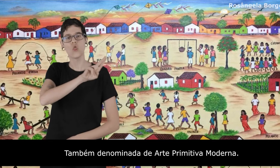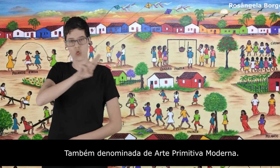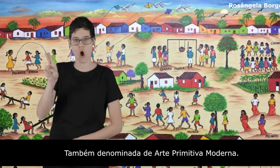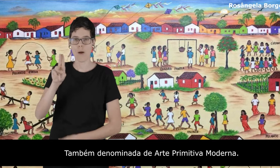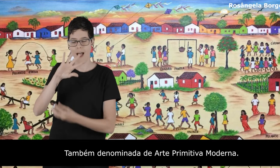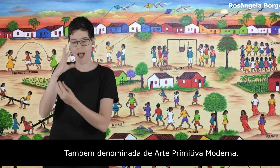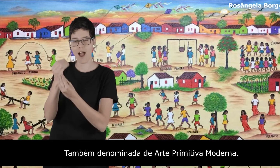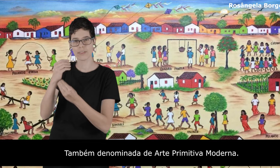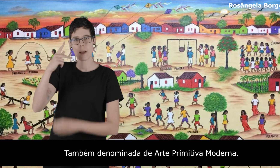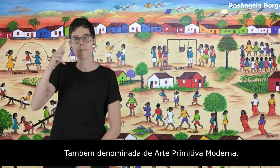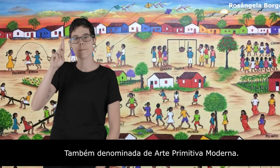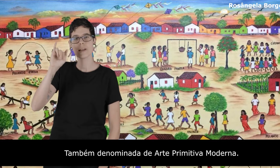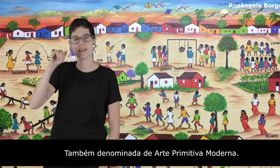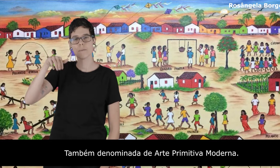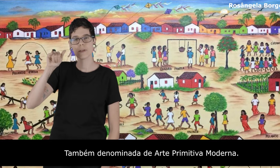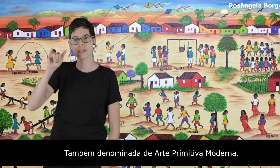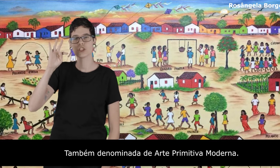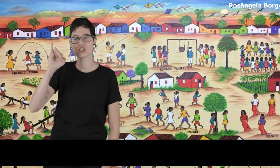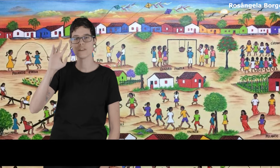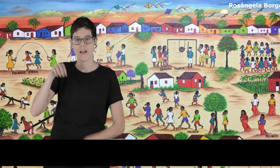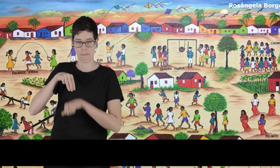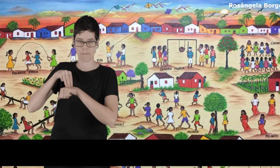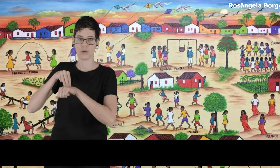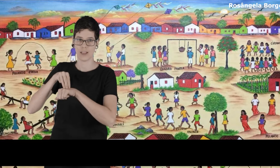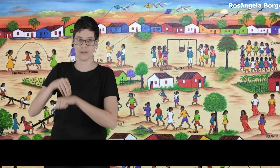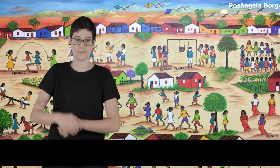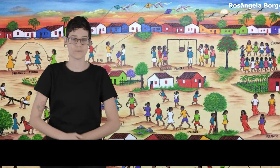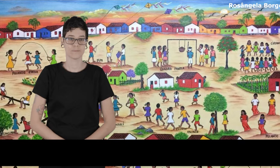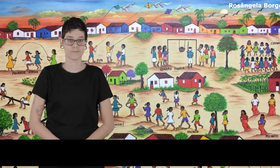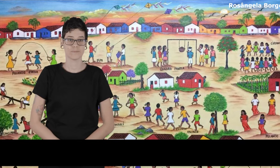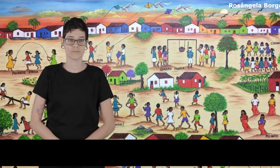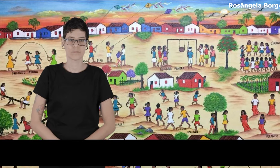Também denominada de arte primitiva moderna.